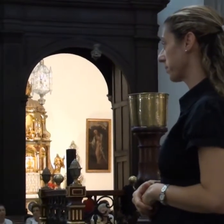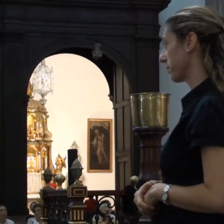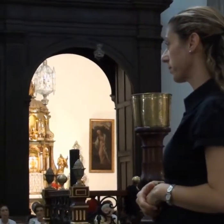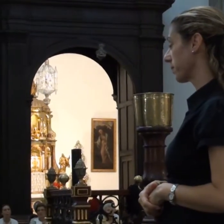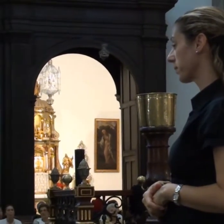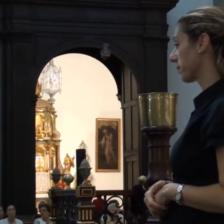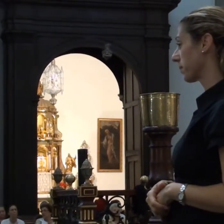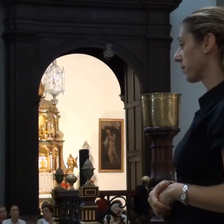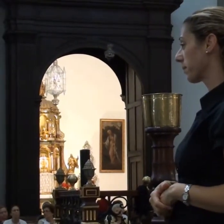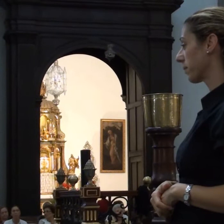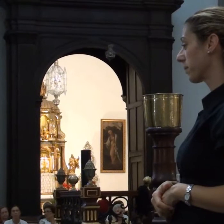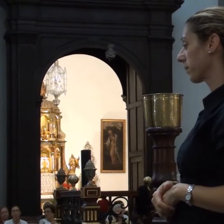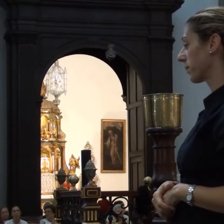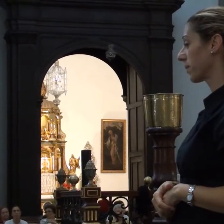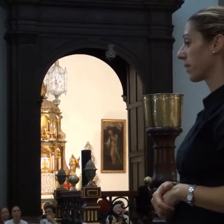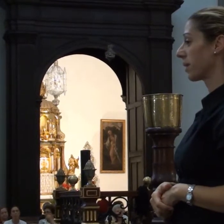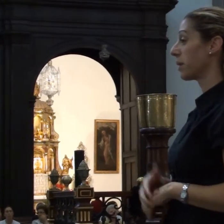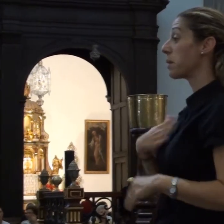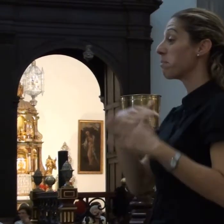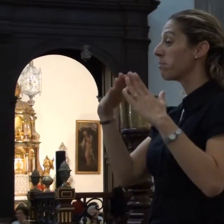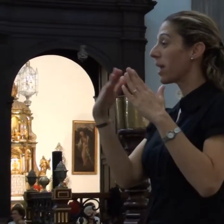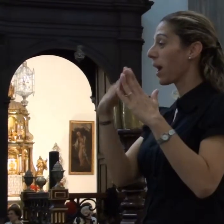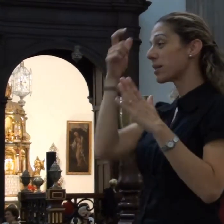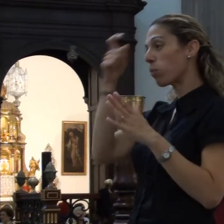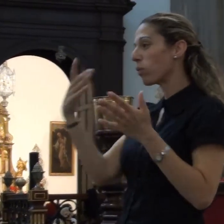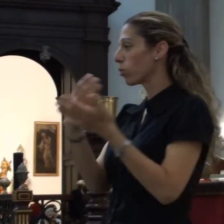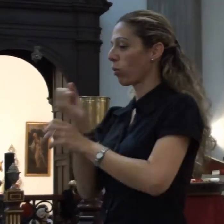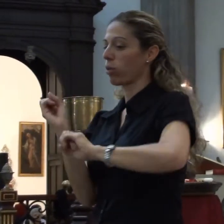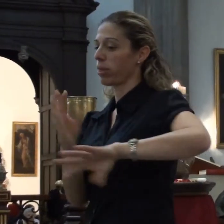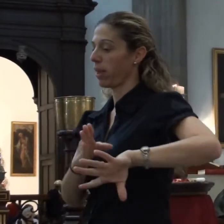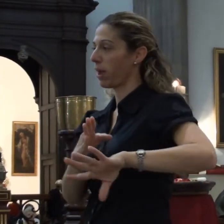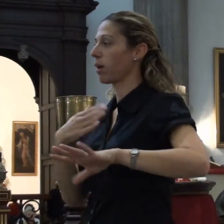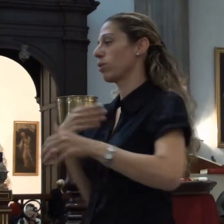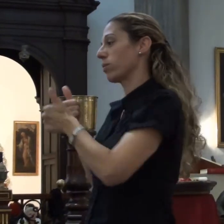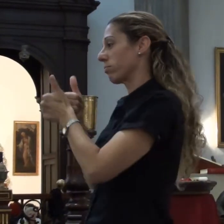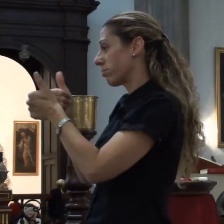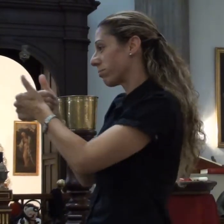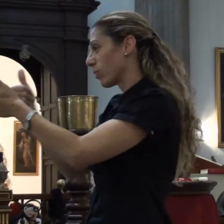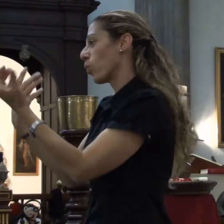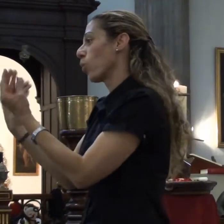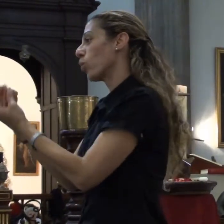Yo dejé casa por seguir Aventura